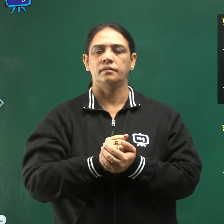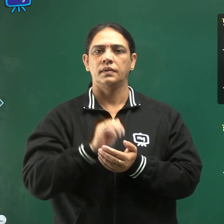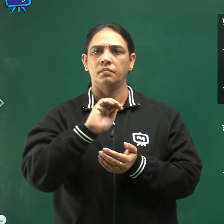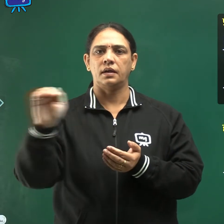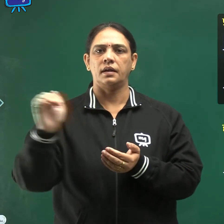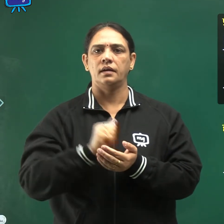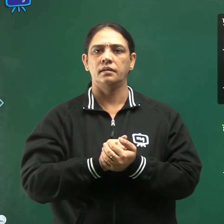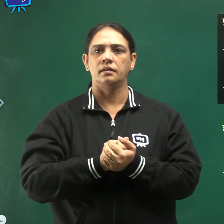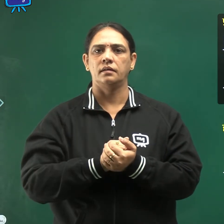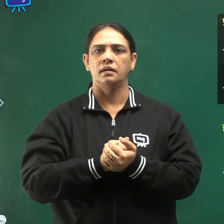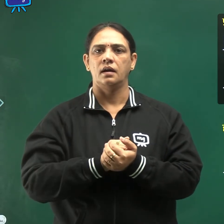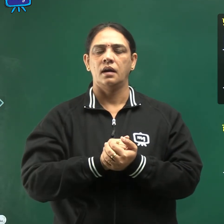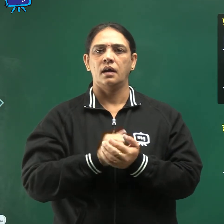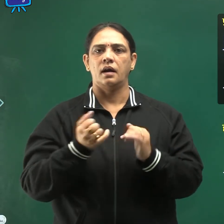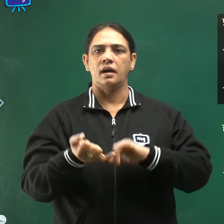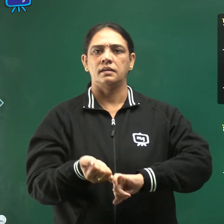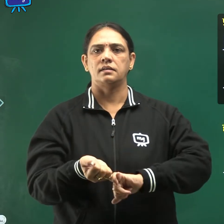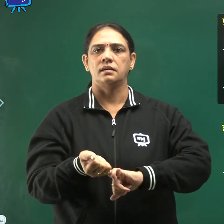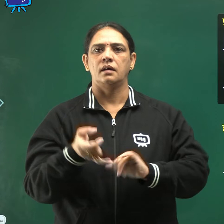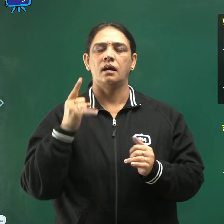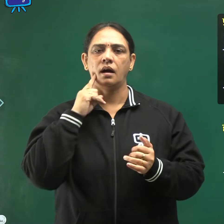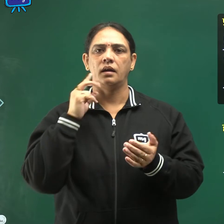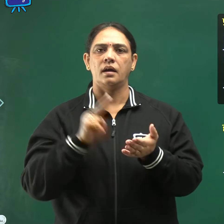बटे साइन